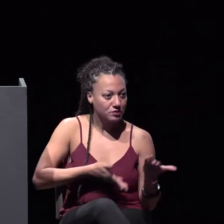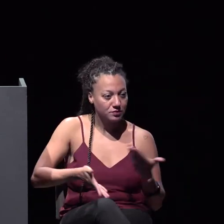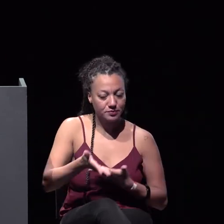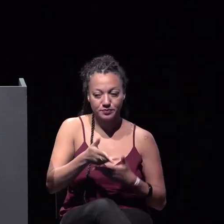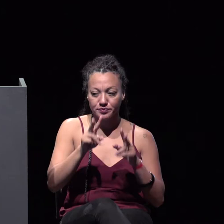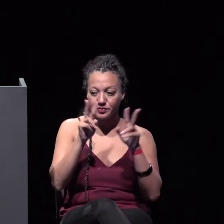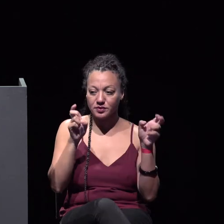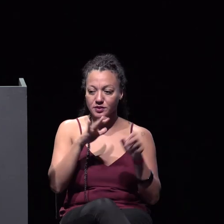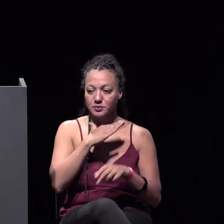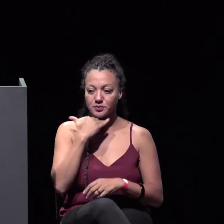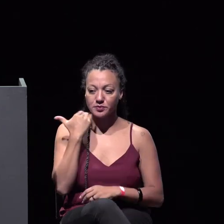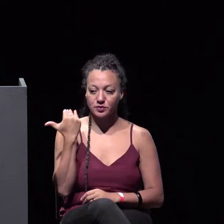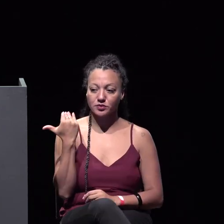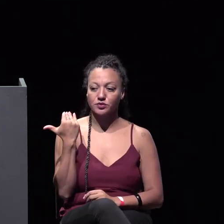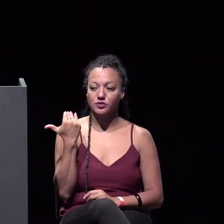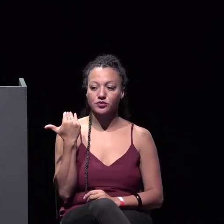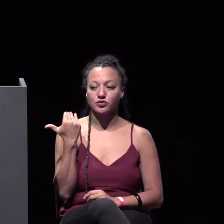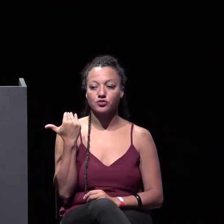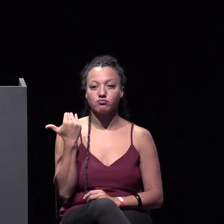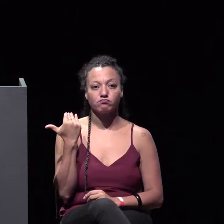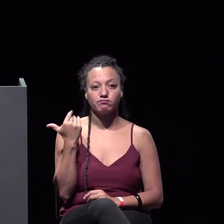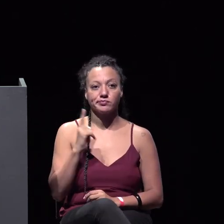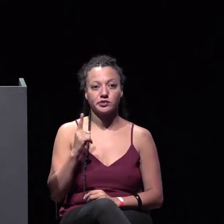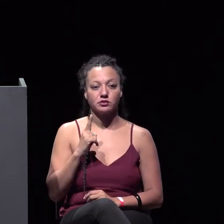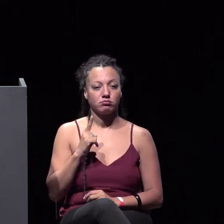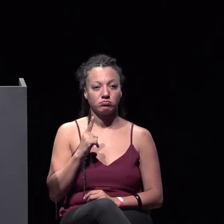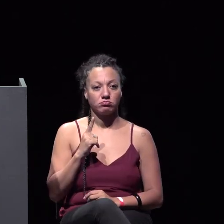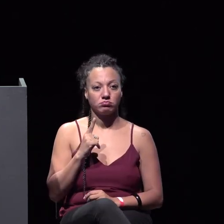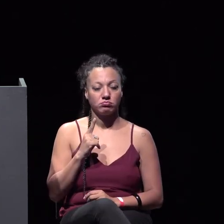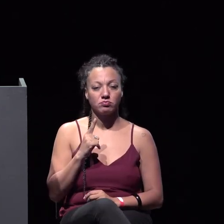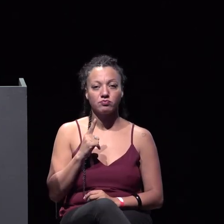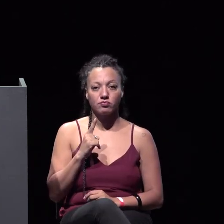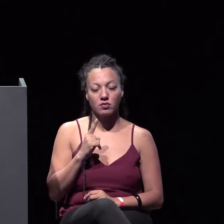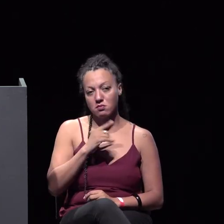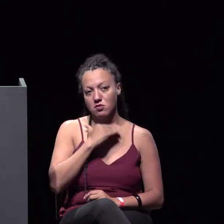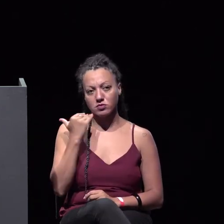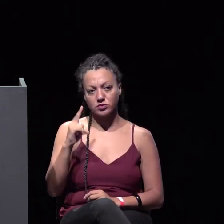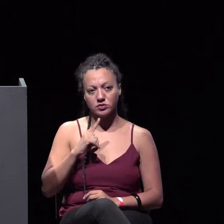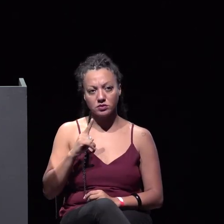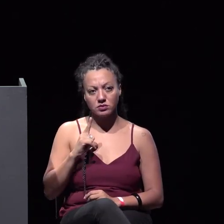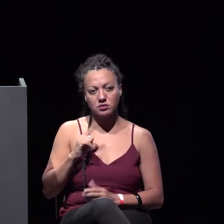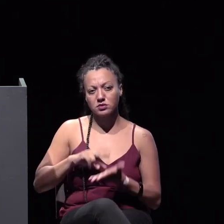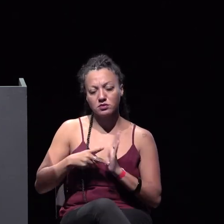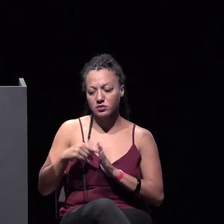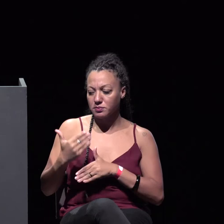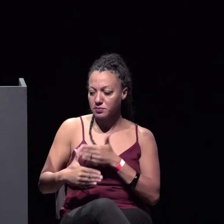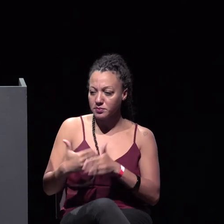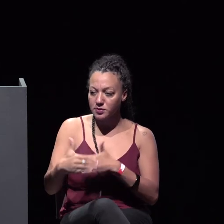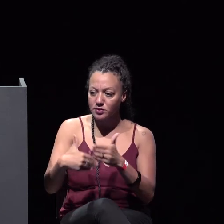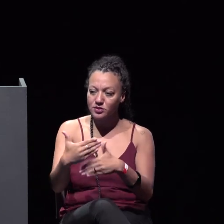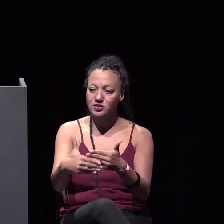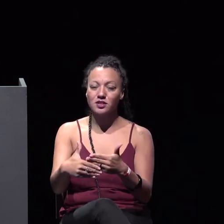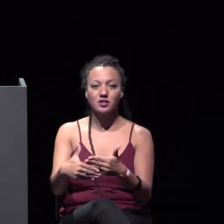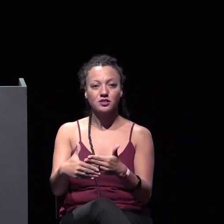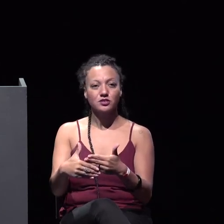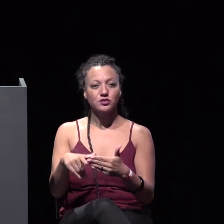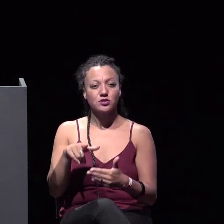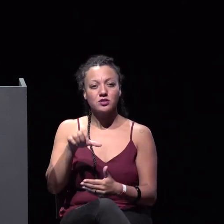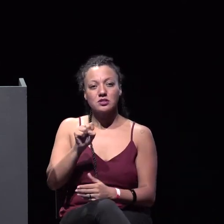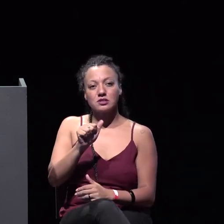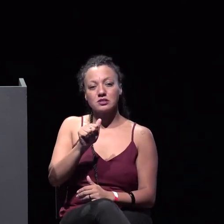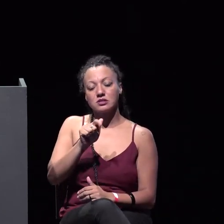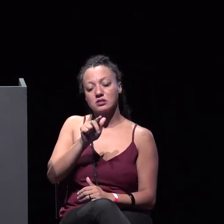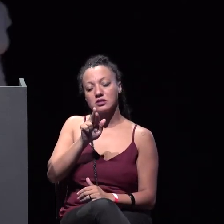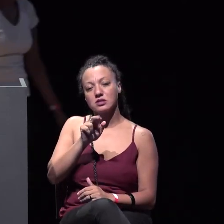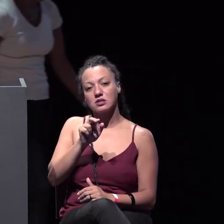morte a morte é negra nada né a morte é um é um processo também de sacralização ali